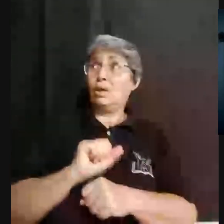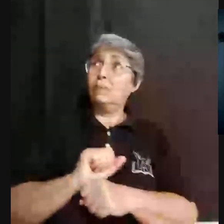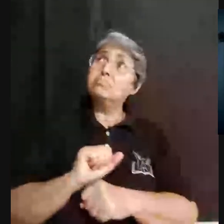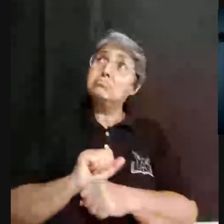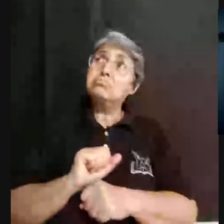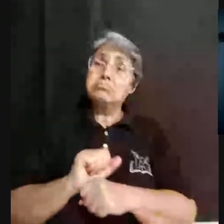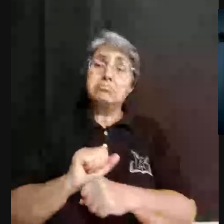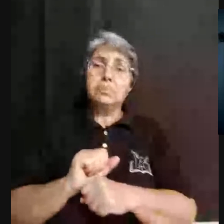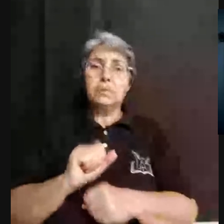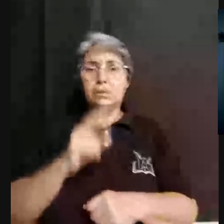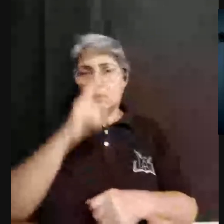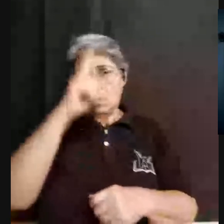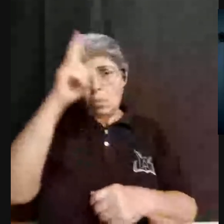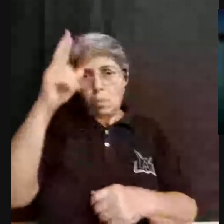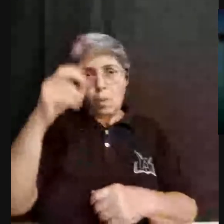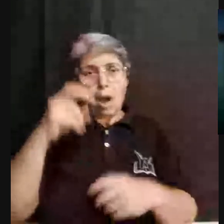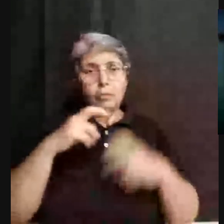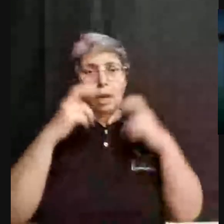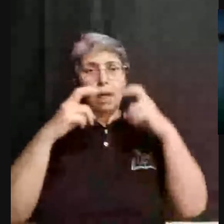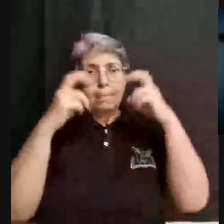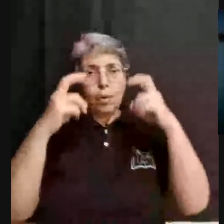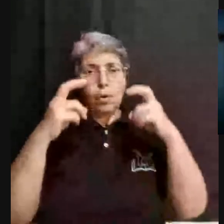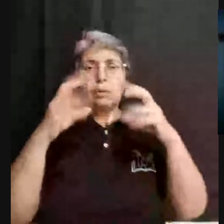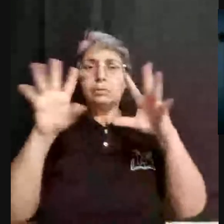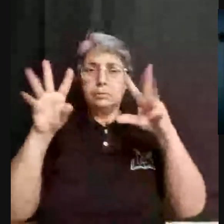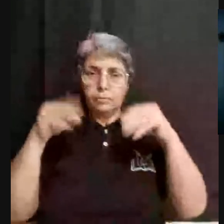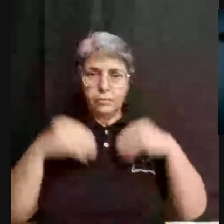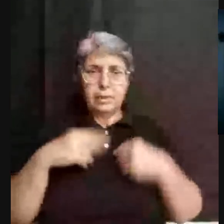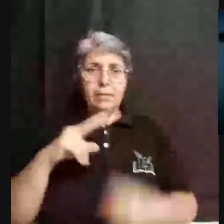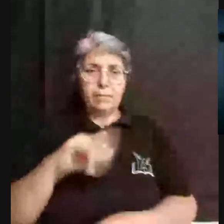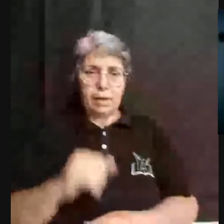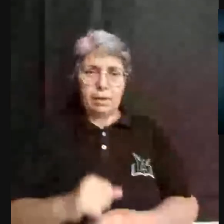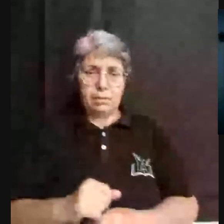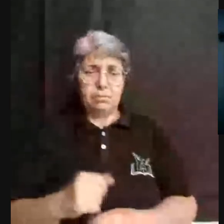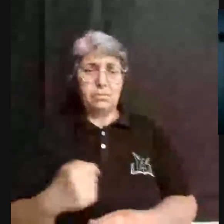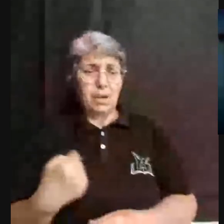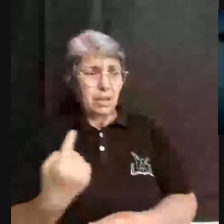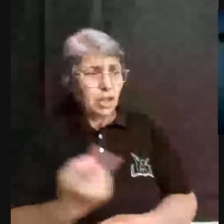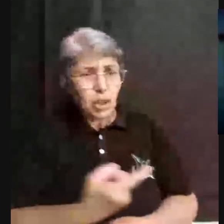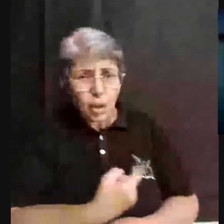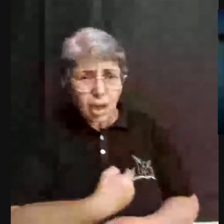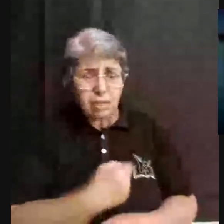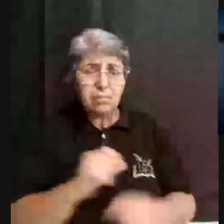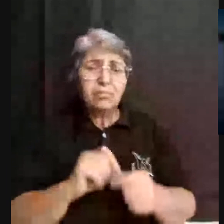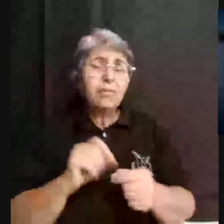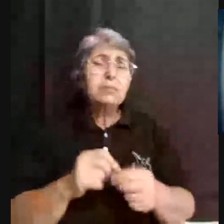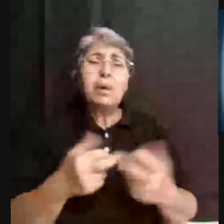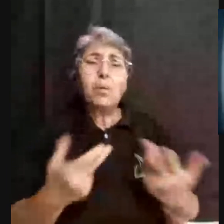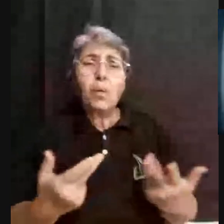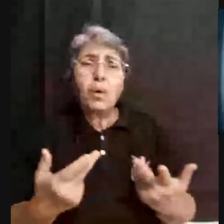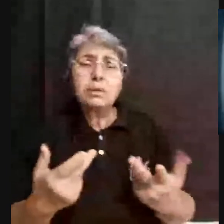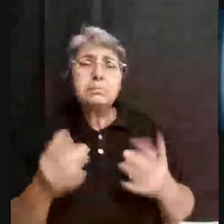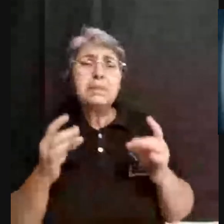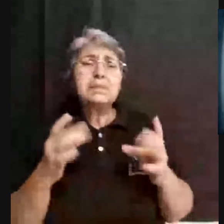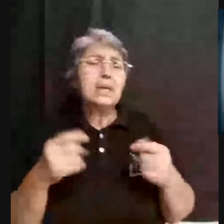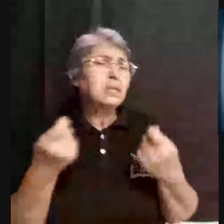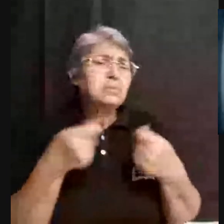clamor chegue. Não cabe nenhuma ação da nossa parte. E o